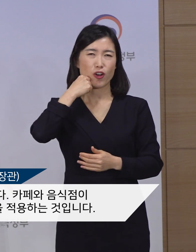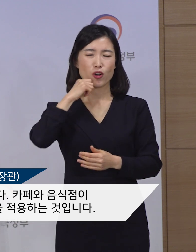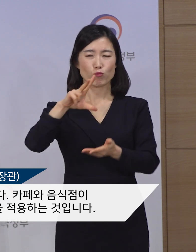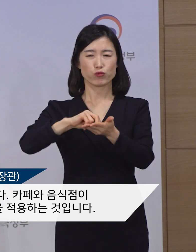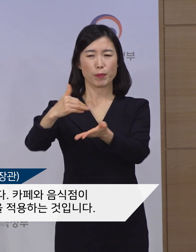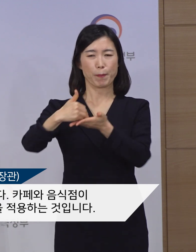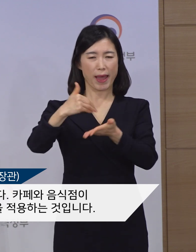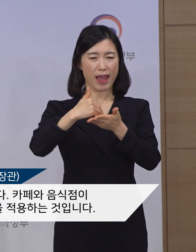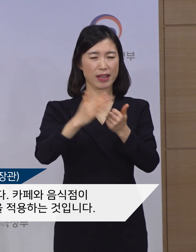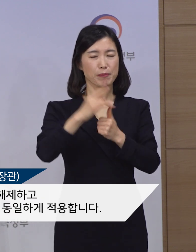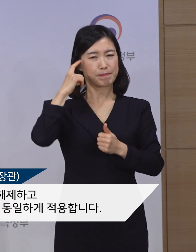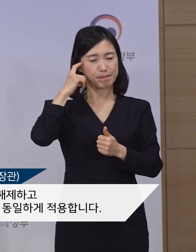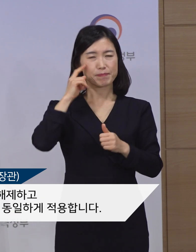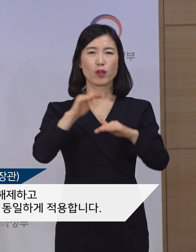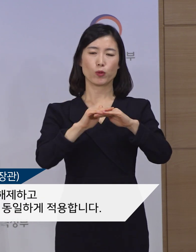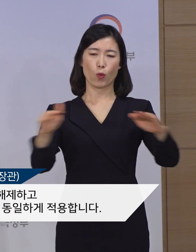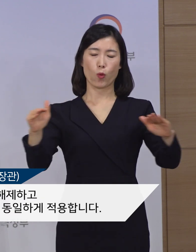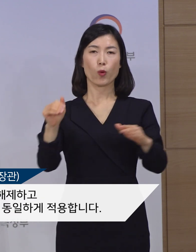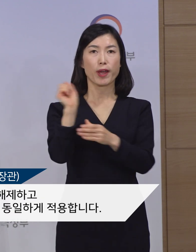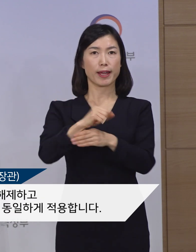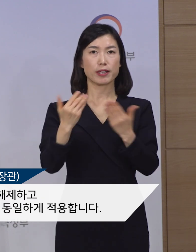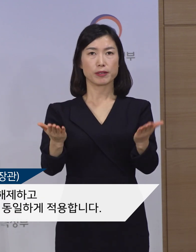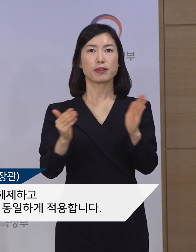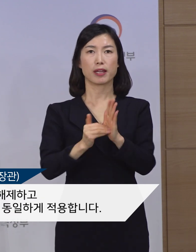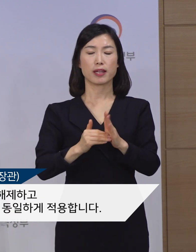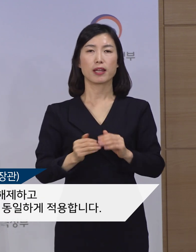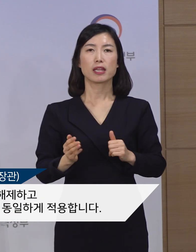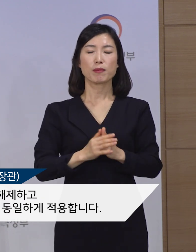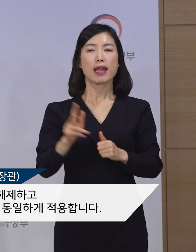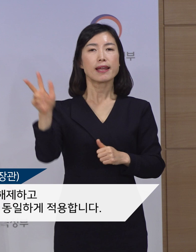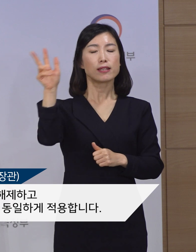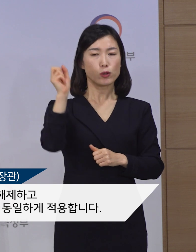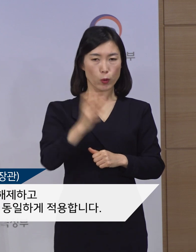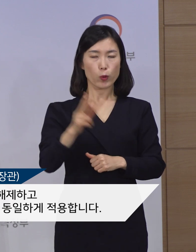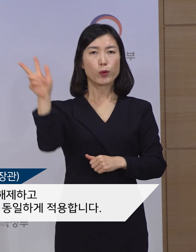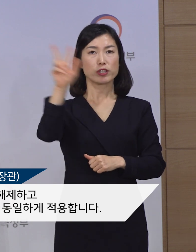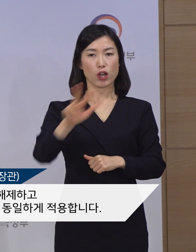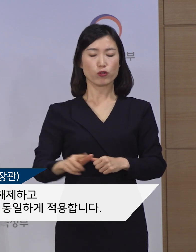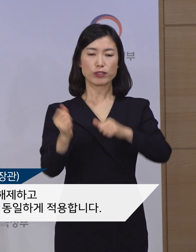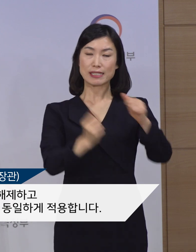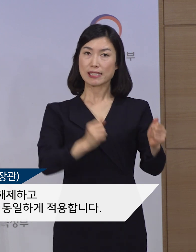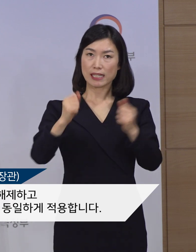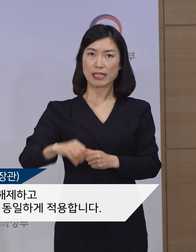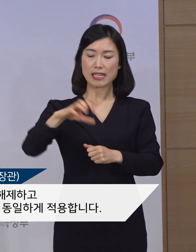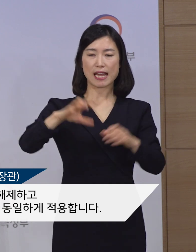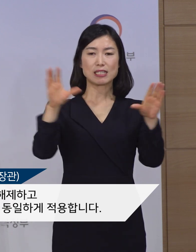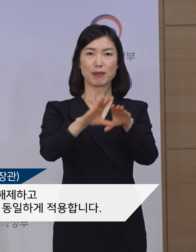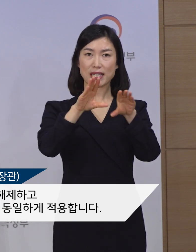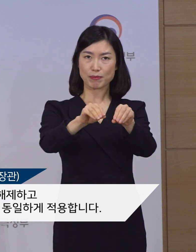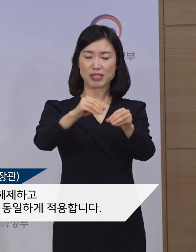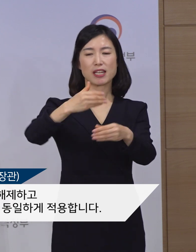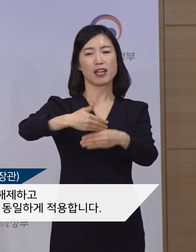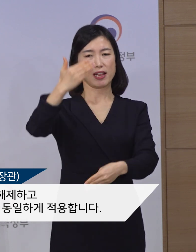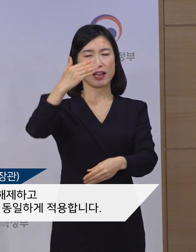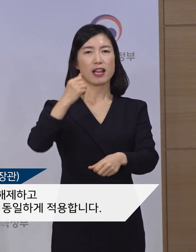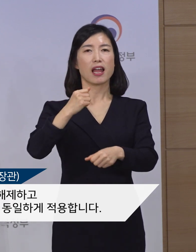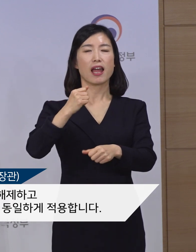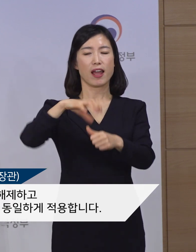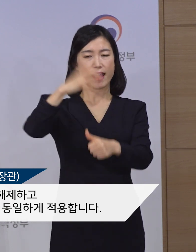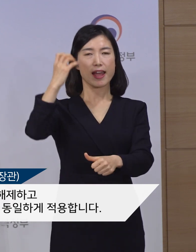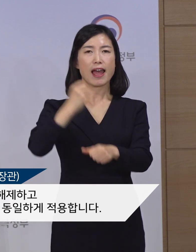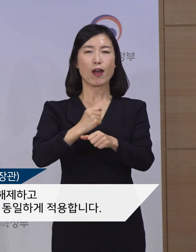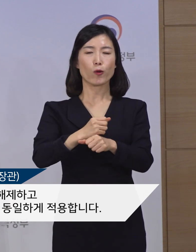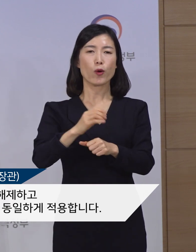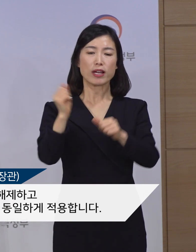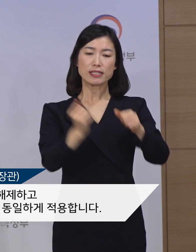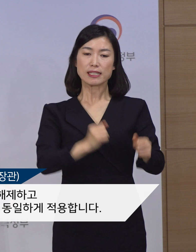방역수칙을 적용하는 것입니다. 이와 함께 전국 스키장 부대시설의 집합금지를 해제하고 해당 시설 내 식당,